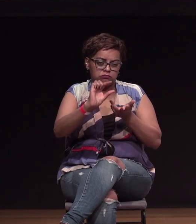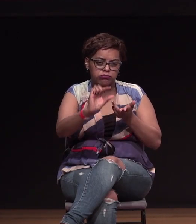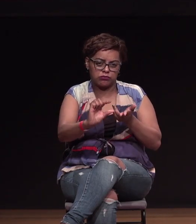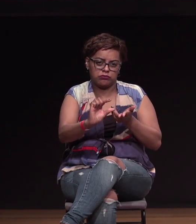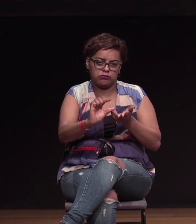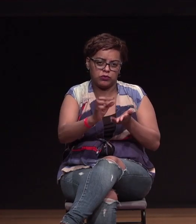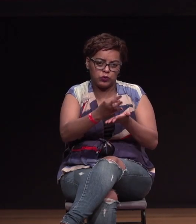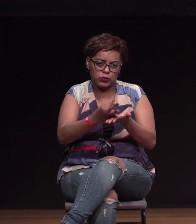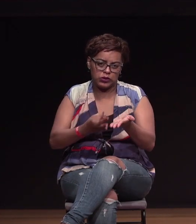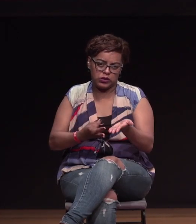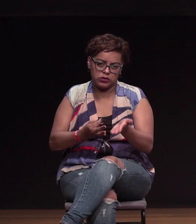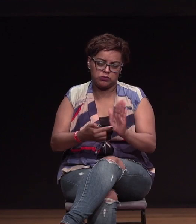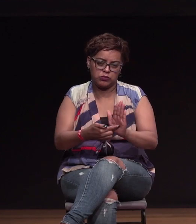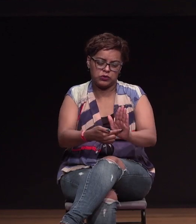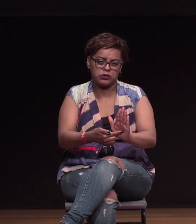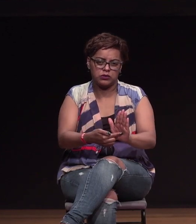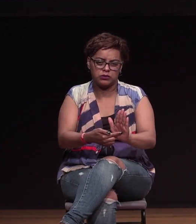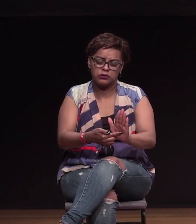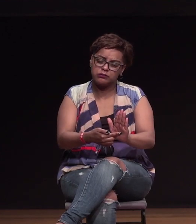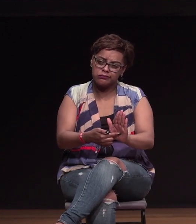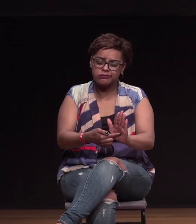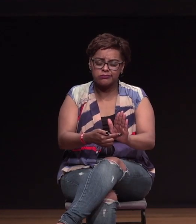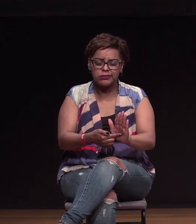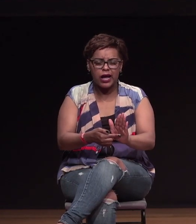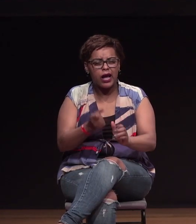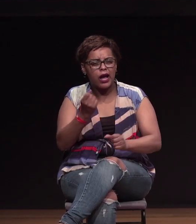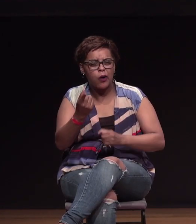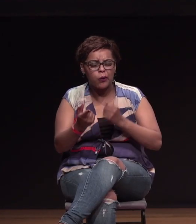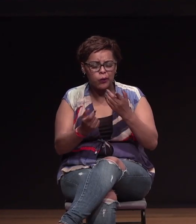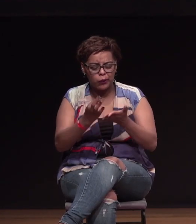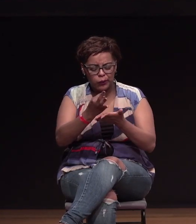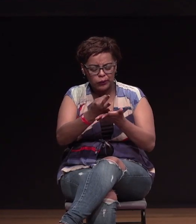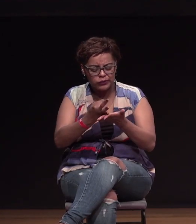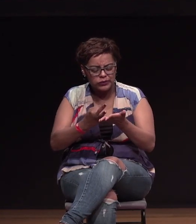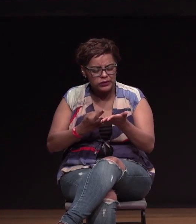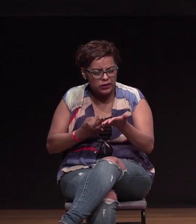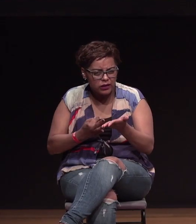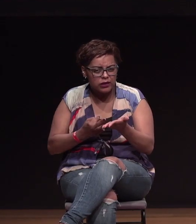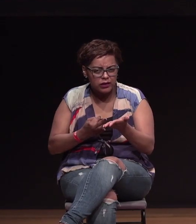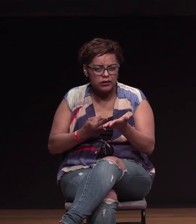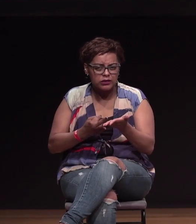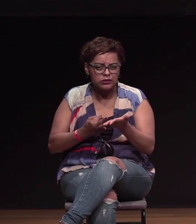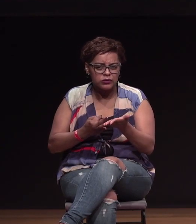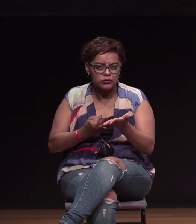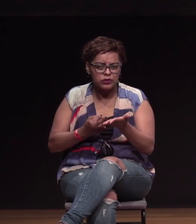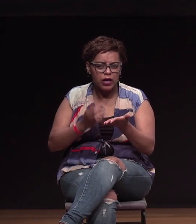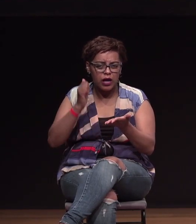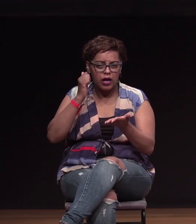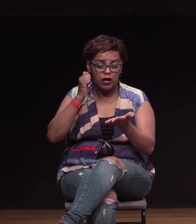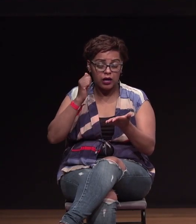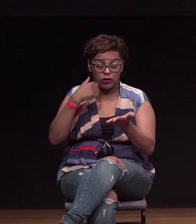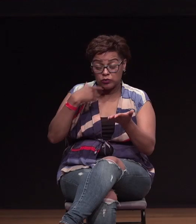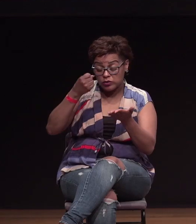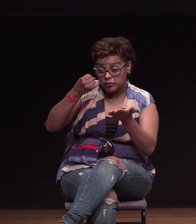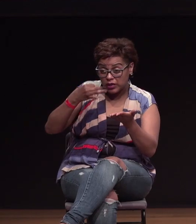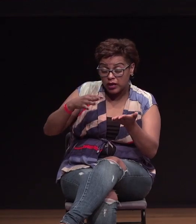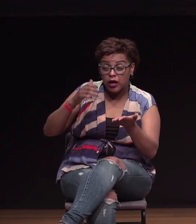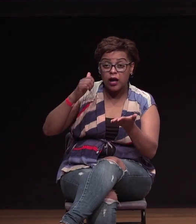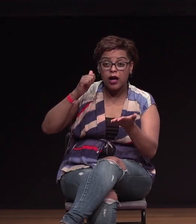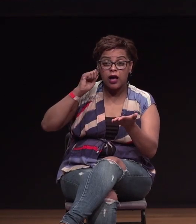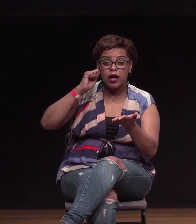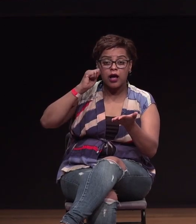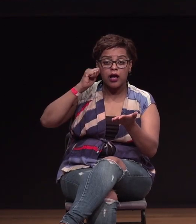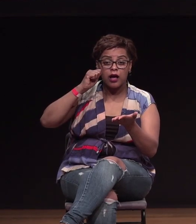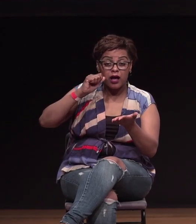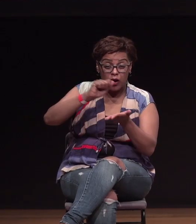textos. Você tem textos sobre determinadas autoras, falando de autoras vivas,